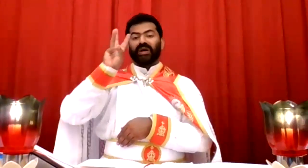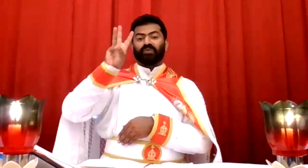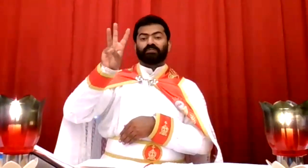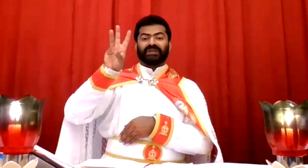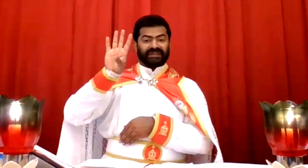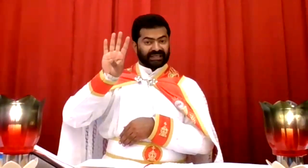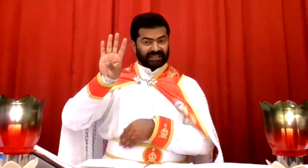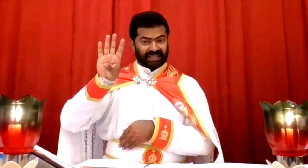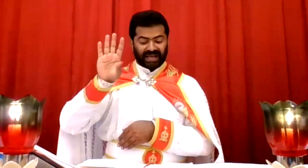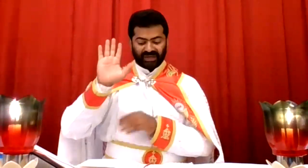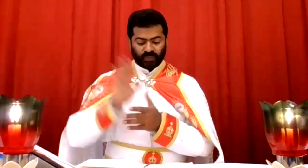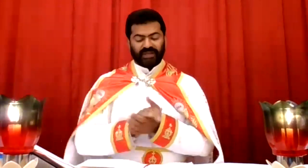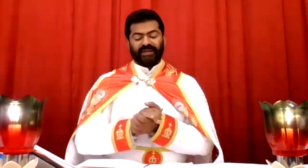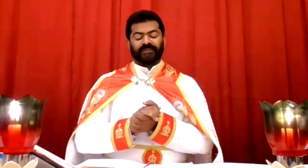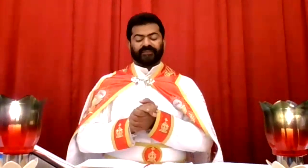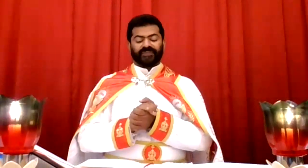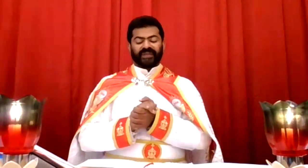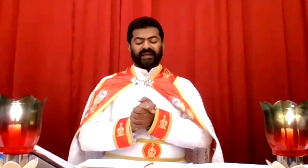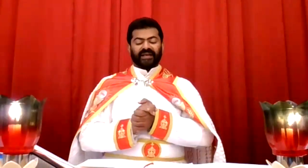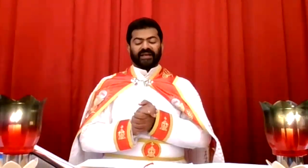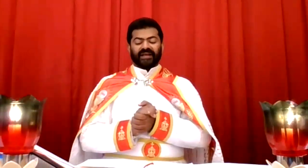മുതൽ 34 വരെ.